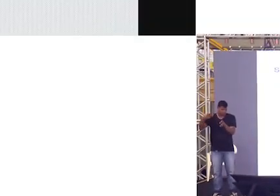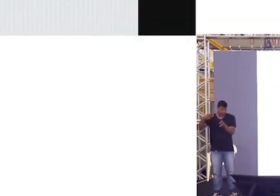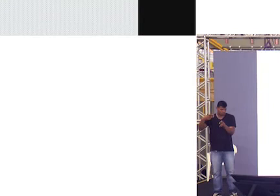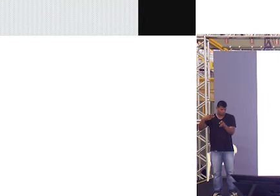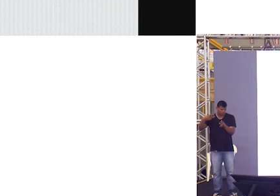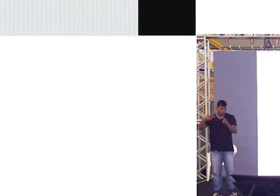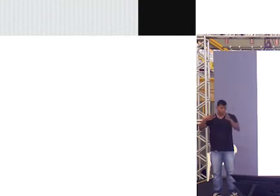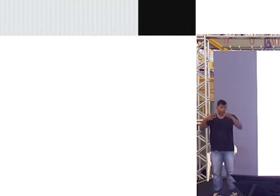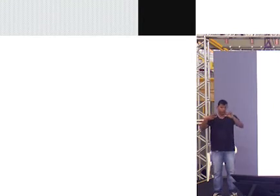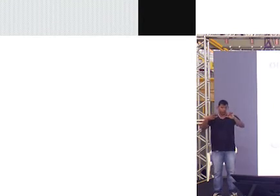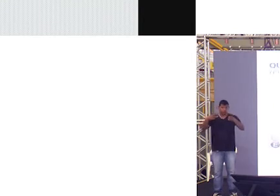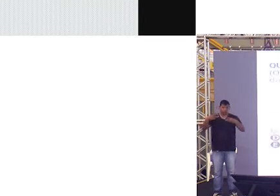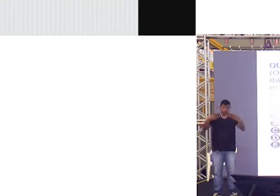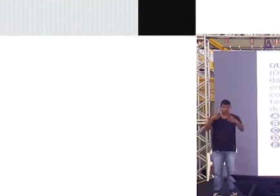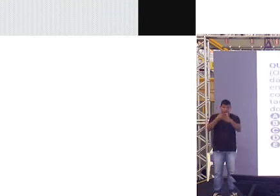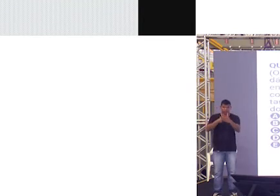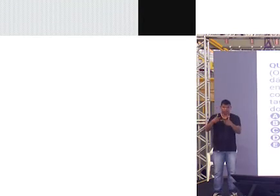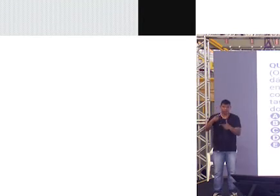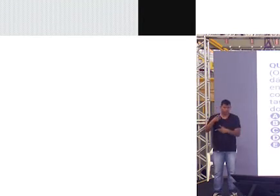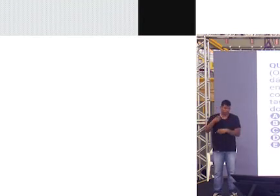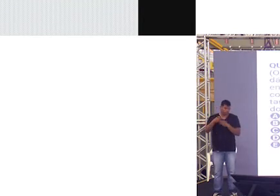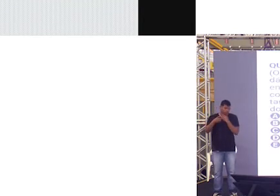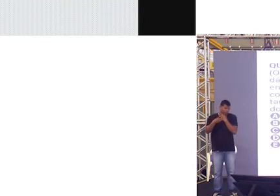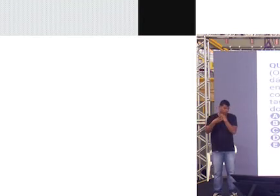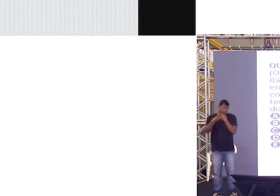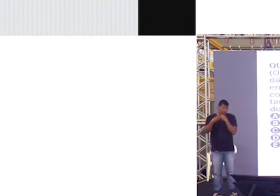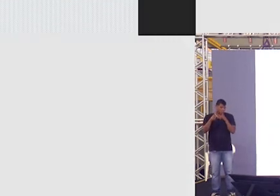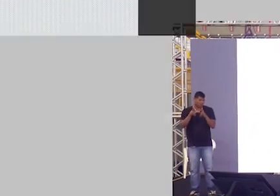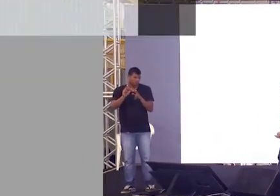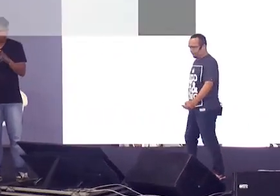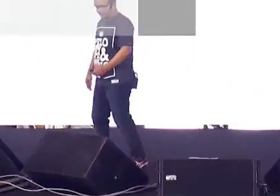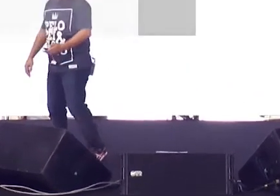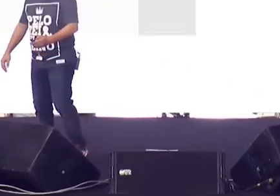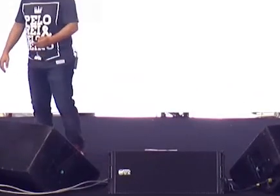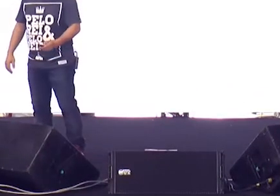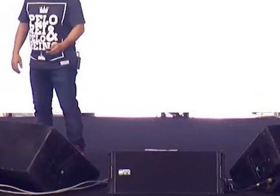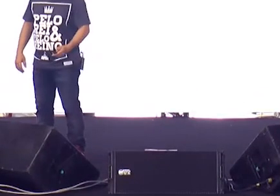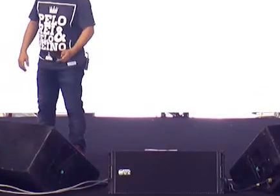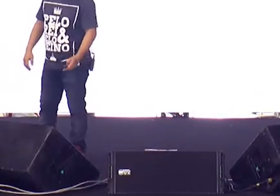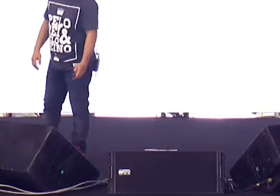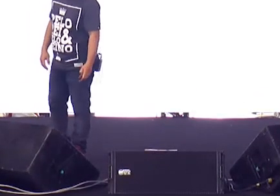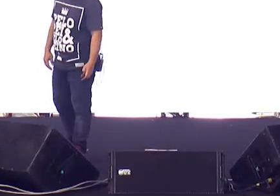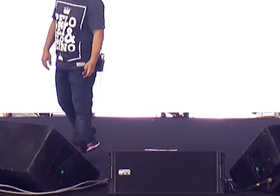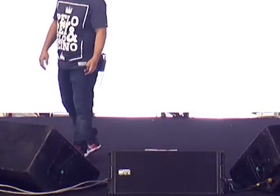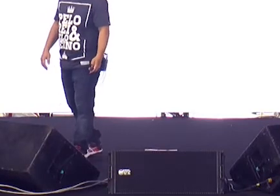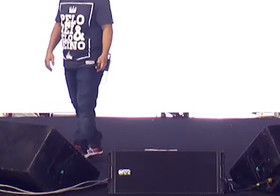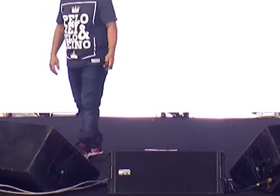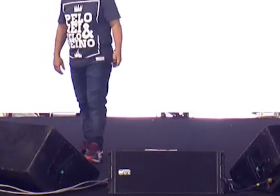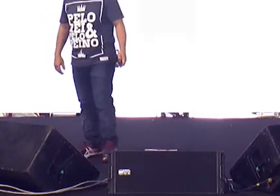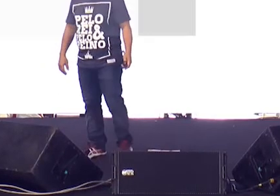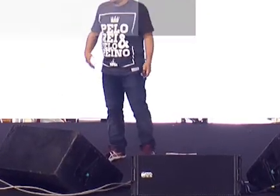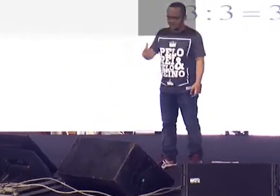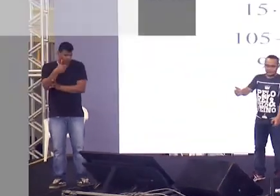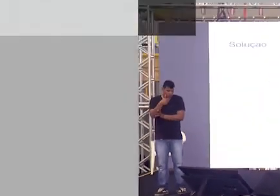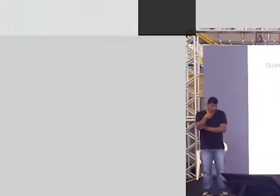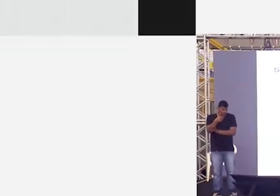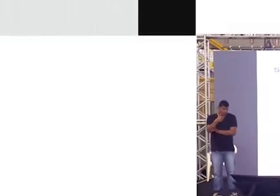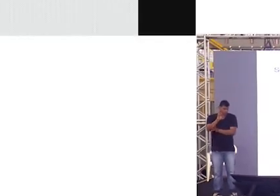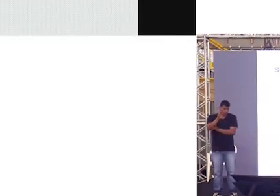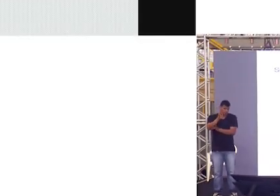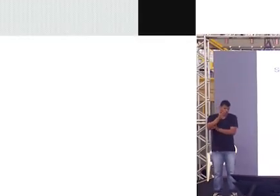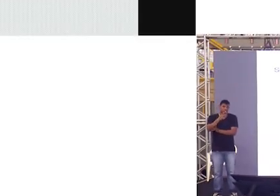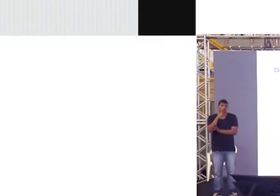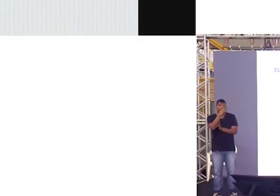E 93 dividido por 13, que dá 30. Opa, peraí. Que dá